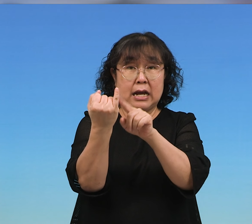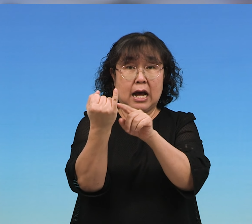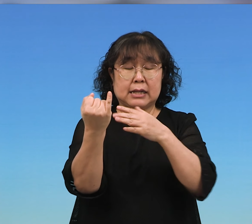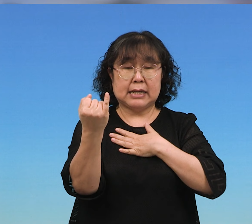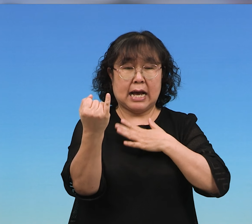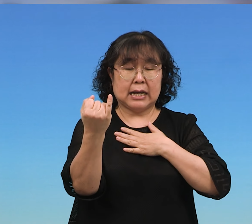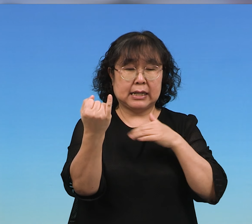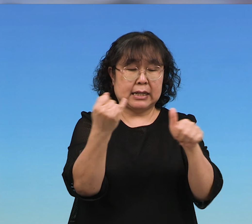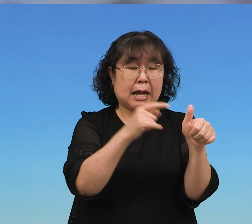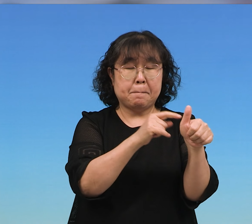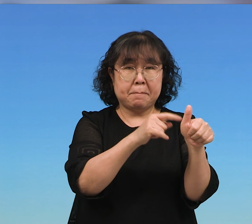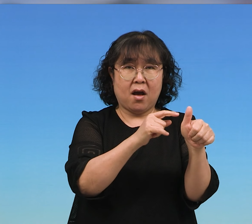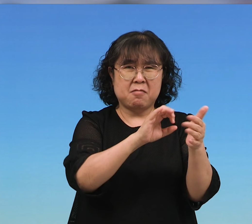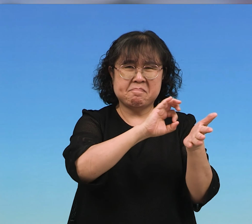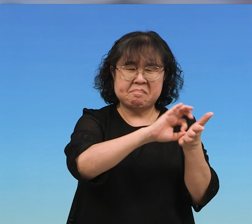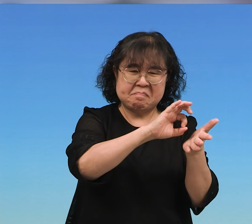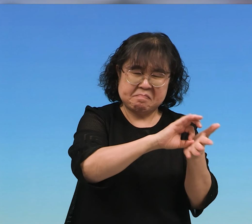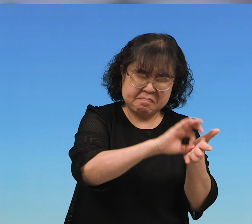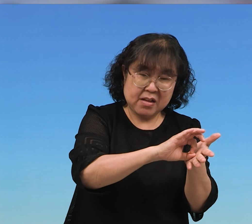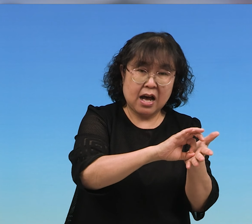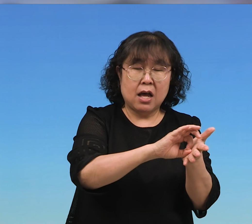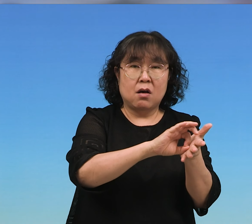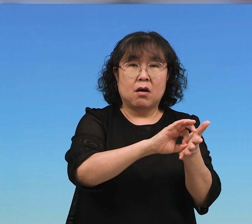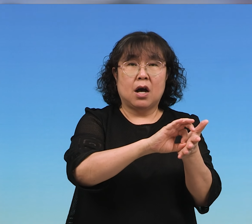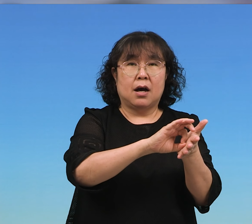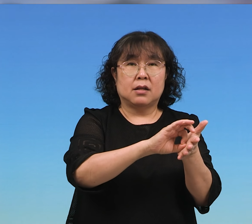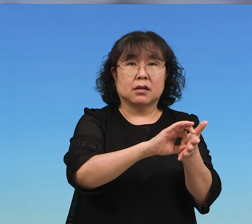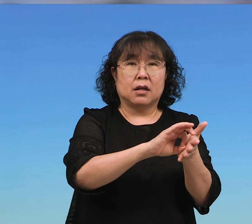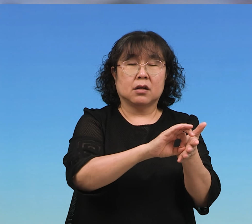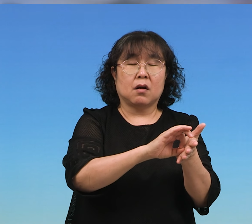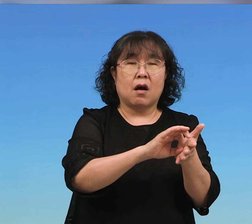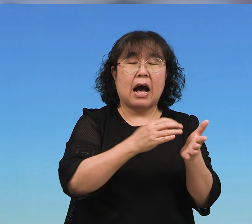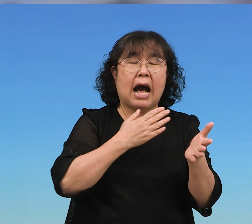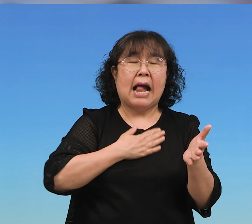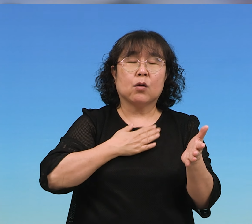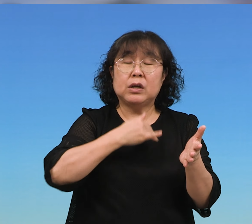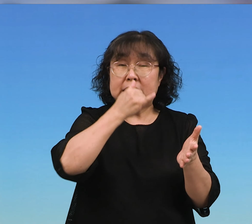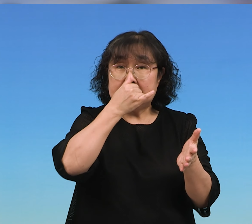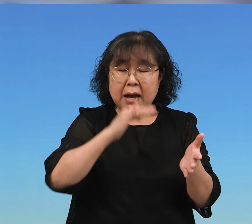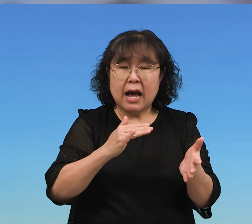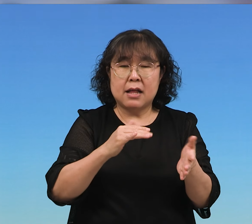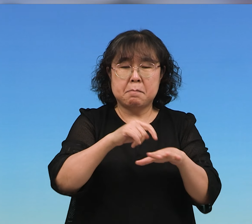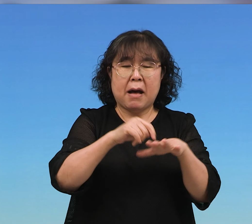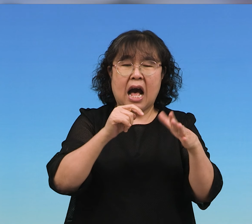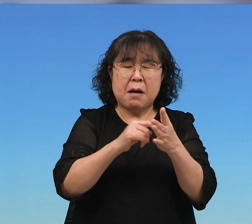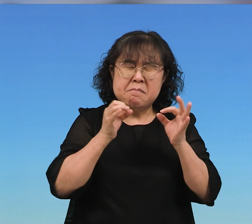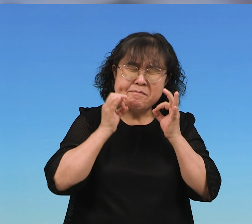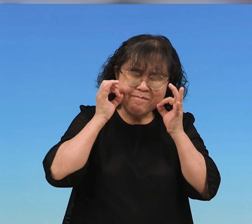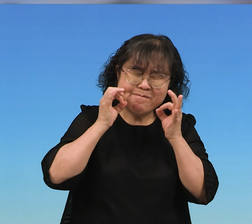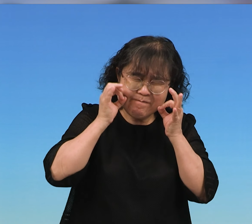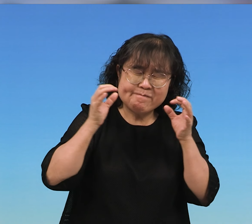이용해 먹는다는 걸 뻔히 알면서도 온 마음을 다해서 그 아내를 사랑하는 그